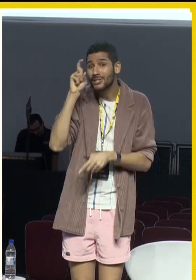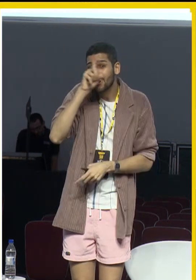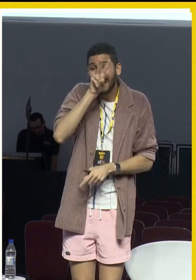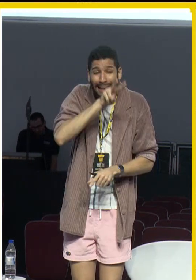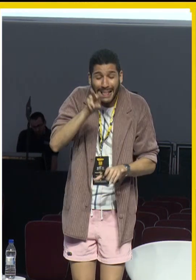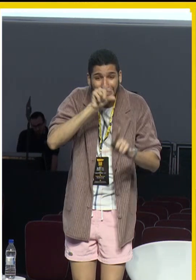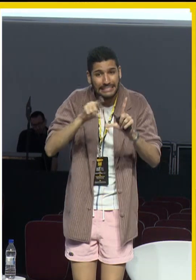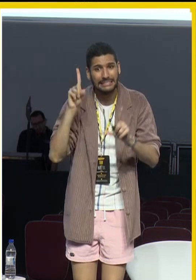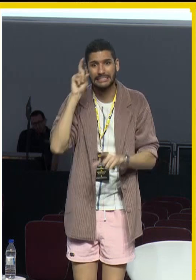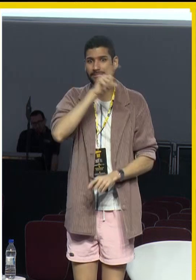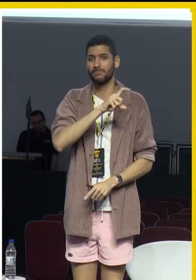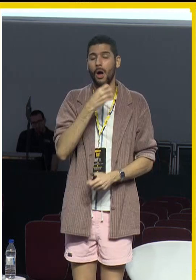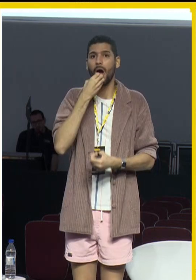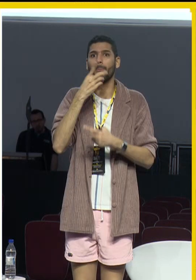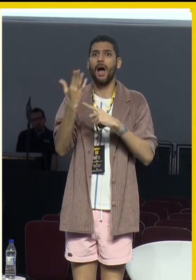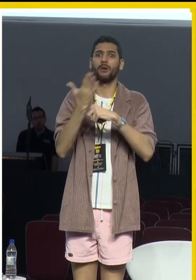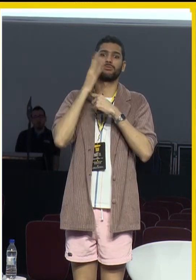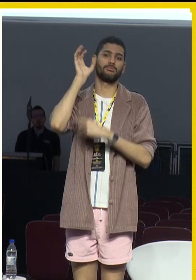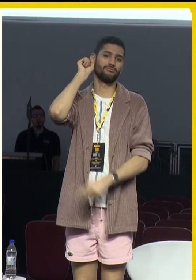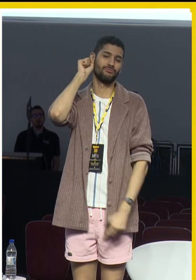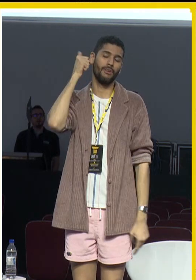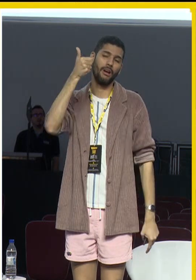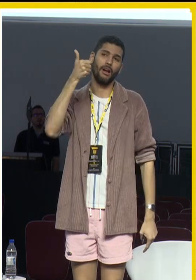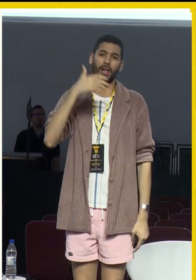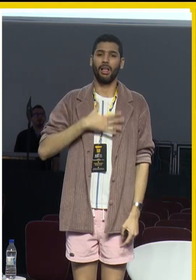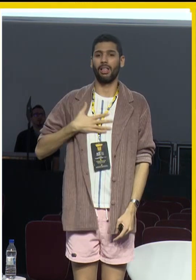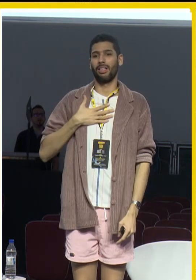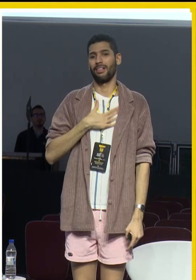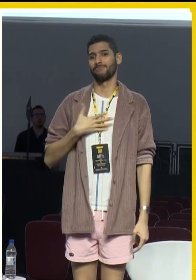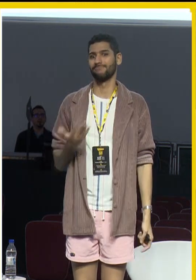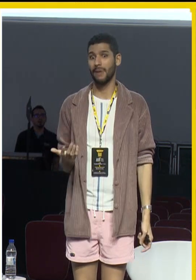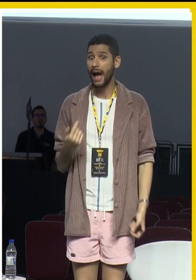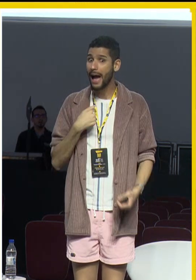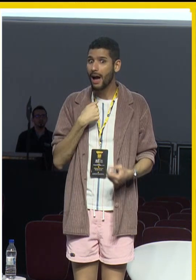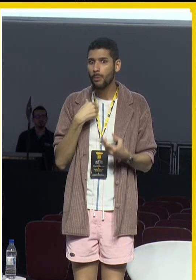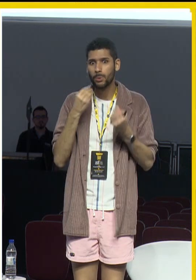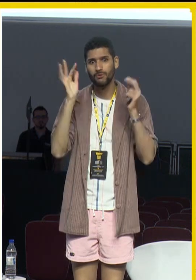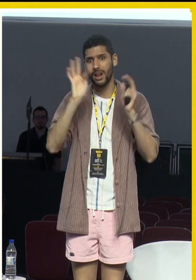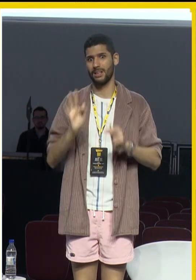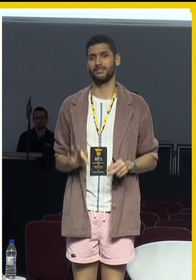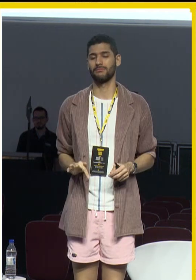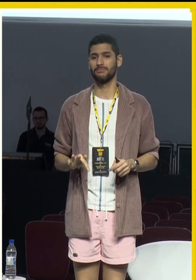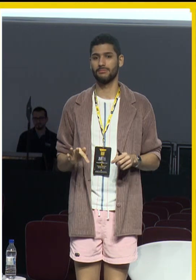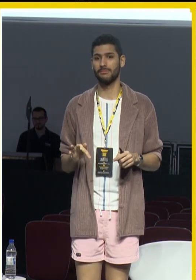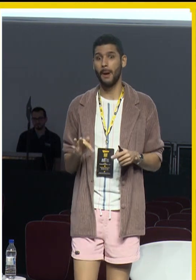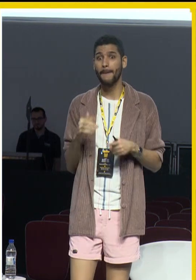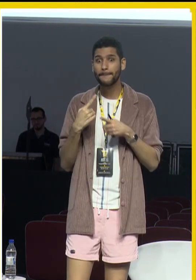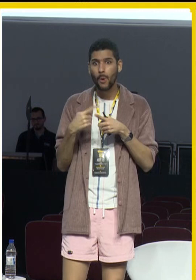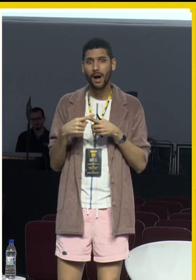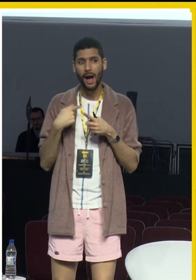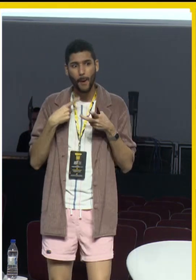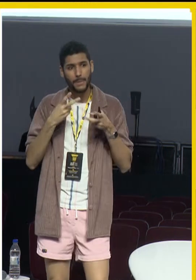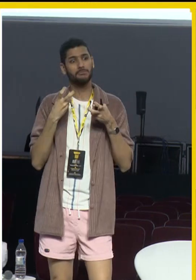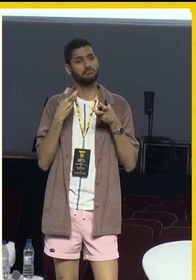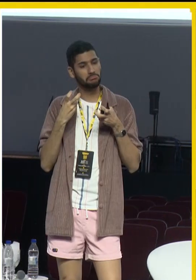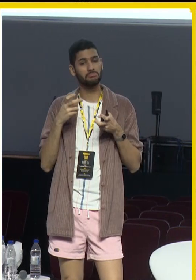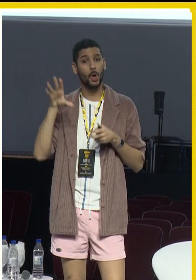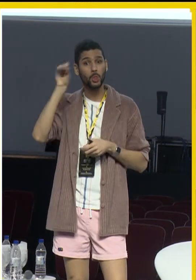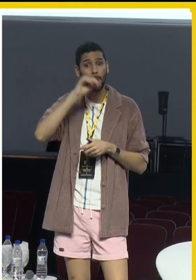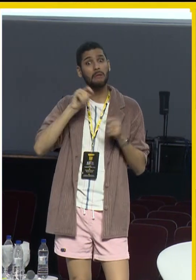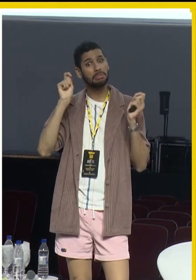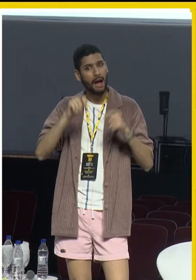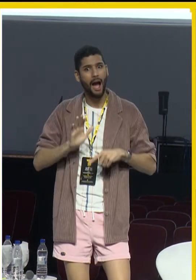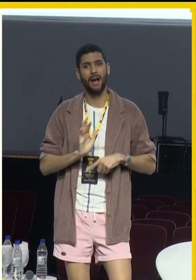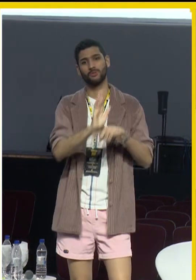os seus vídeos porque eu não consigo ler a legenda então agora consigo acompanhar o que você está falando que você está sinalizando